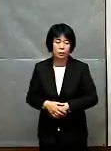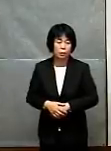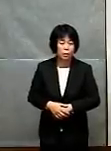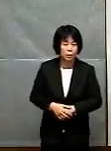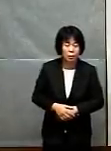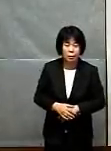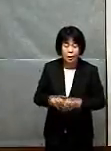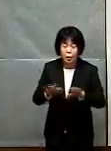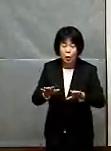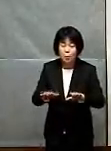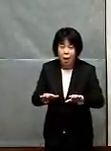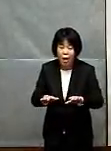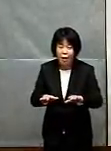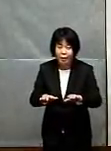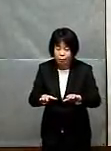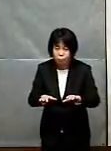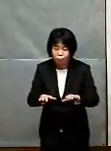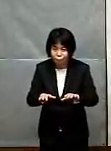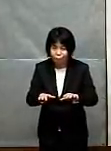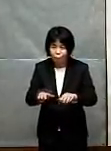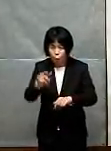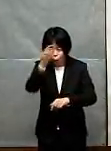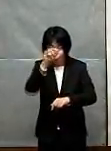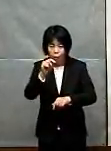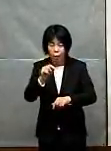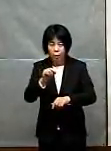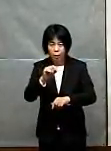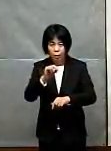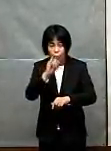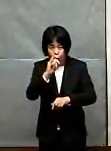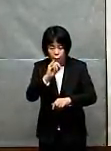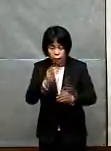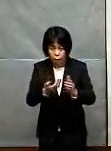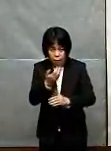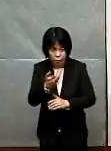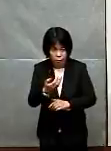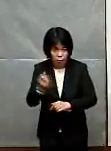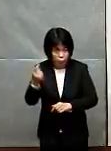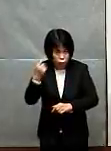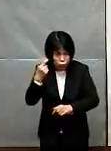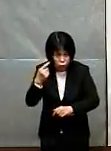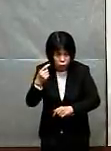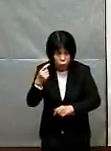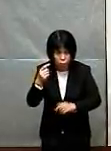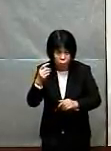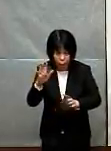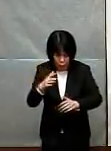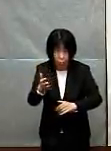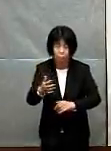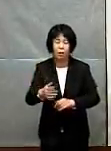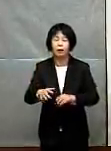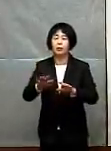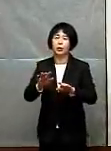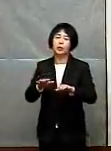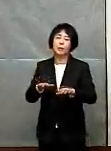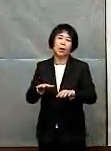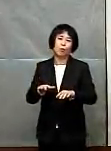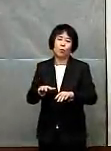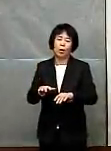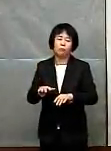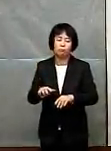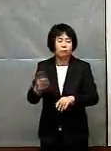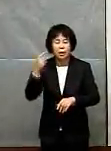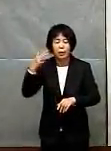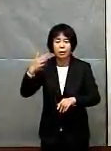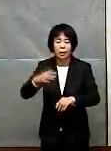現時点では特にその、発生という話は今のこの時点では特に知事の耳には入ってないということなんでしょうか。 今の時点では入っていないの